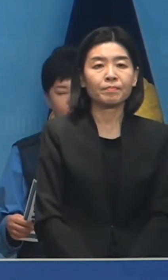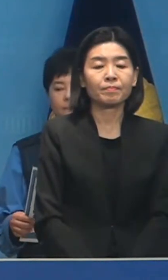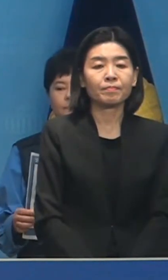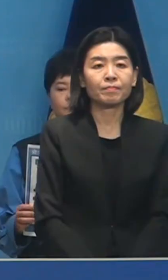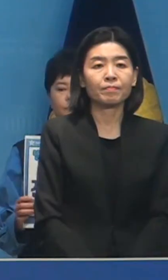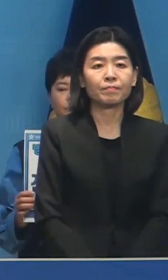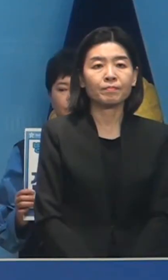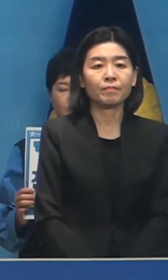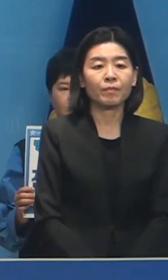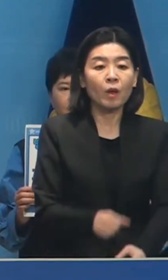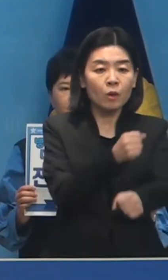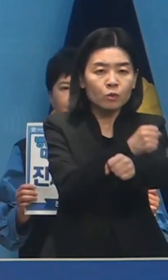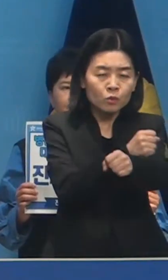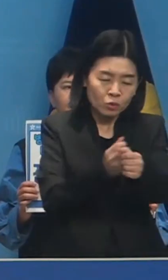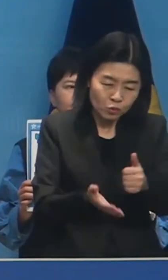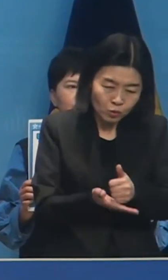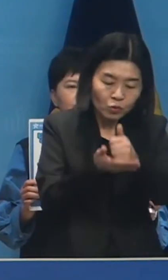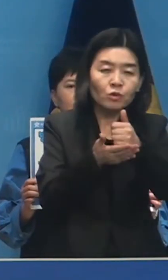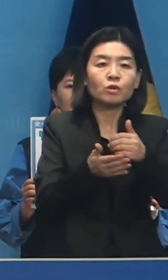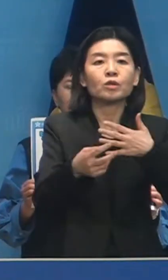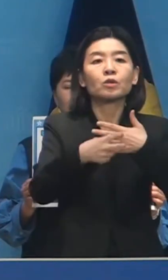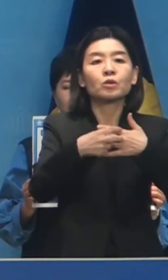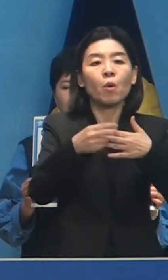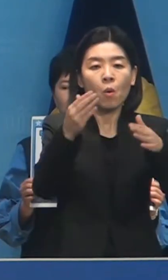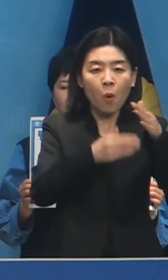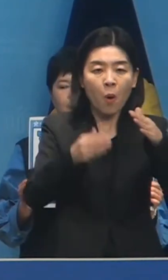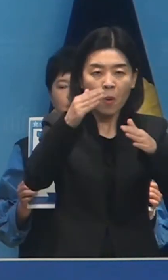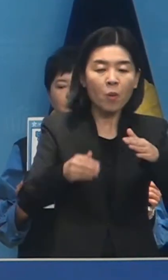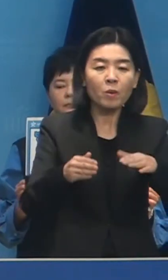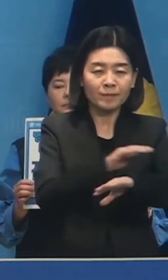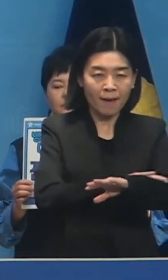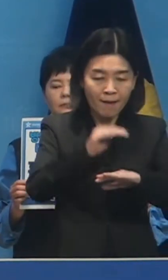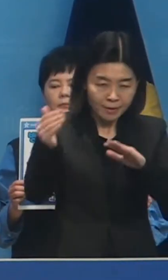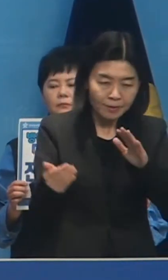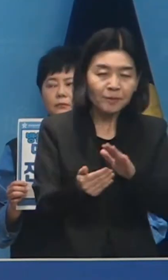이상으로 노동존중 의료 공공성 실현의 적임자인